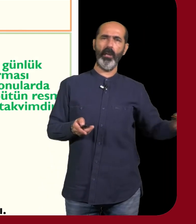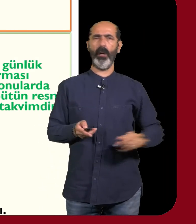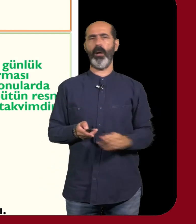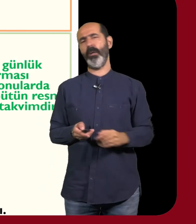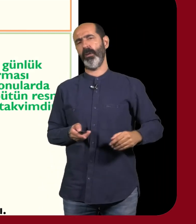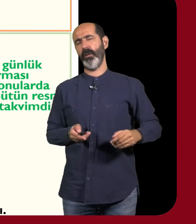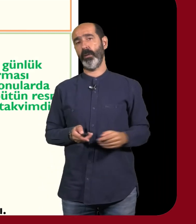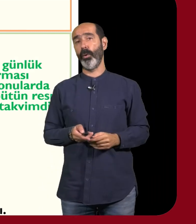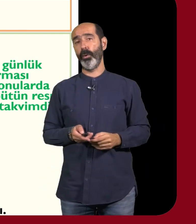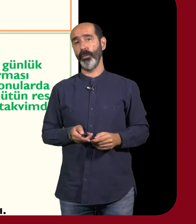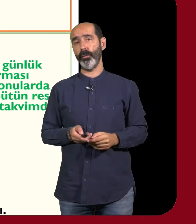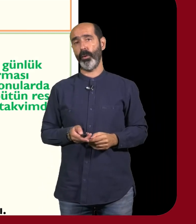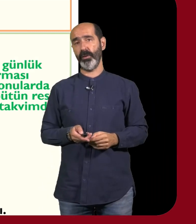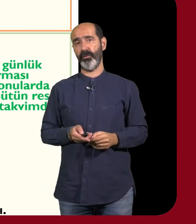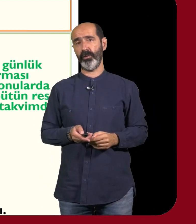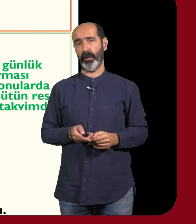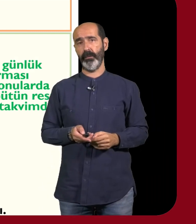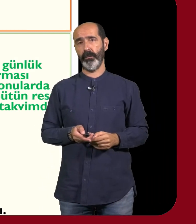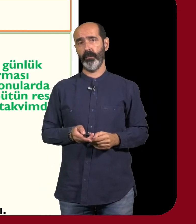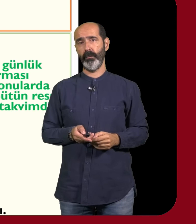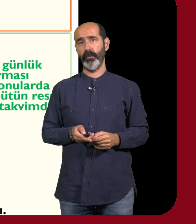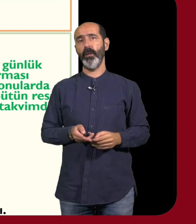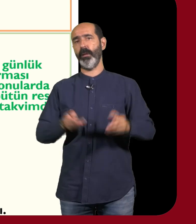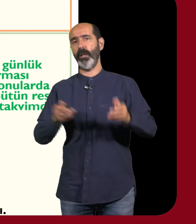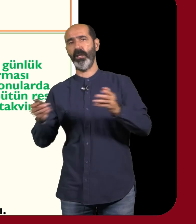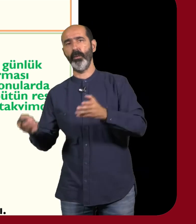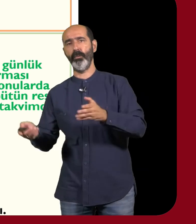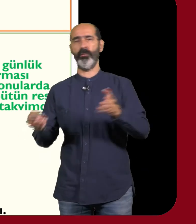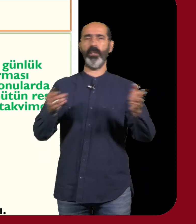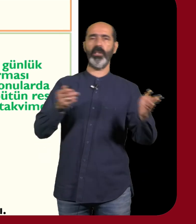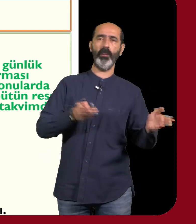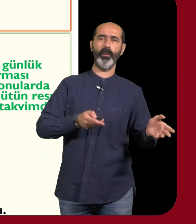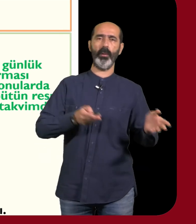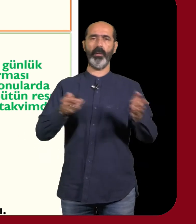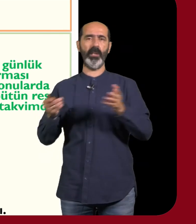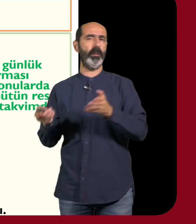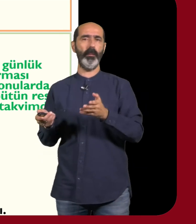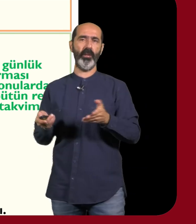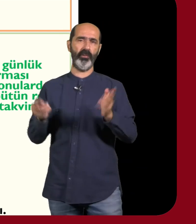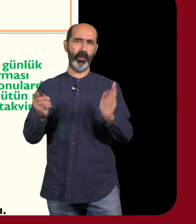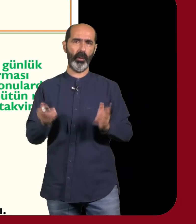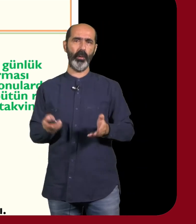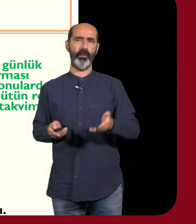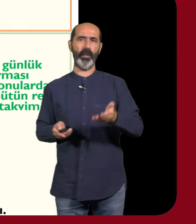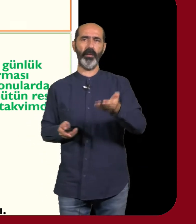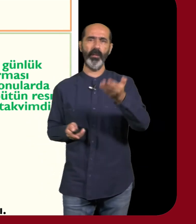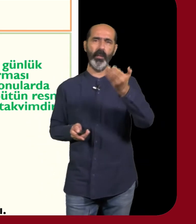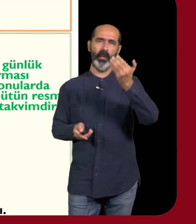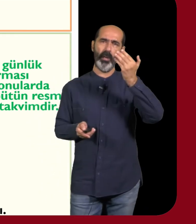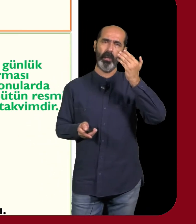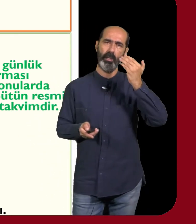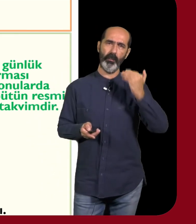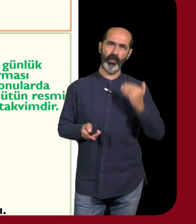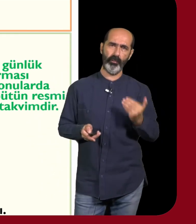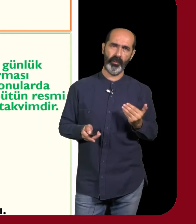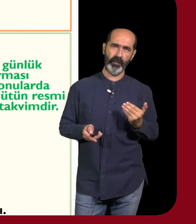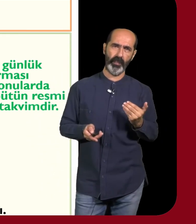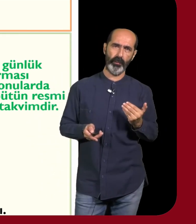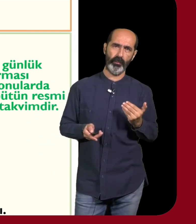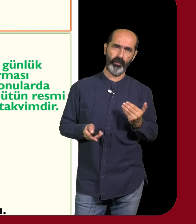takvime göre hangi yılda doğdunuz ortaya çıkar ya da 2003'te 2004'te 2005'te doğduysanız